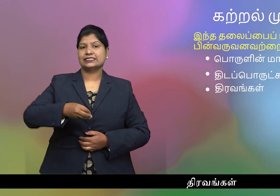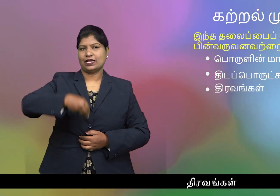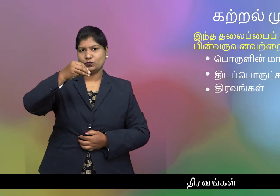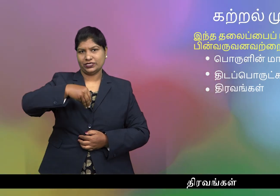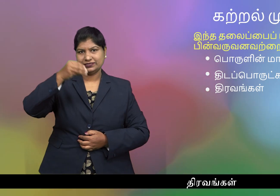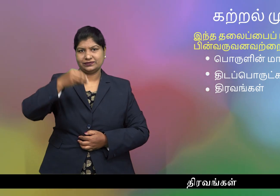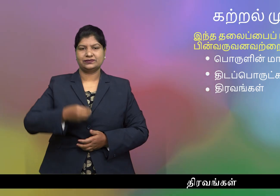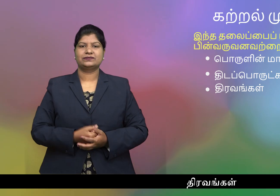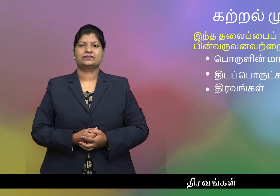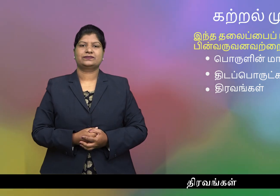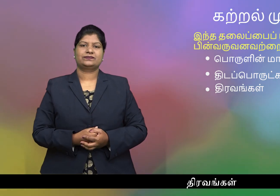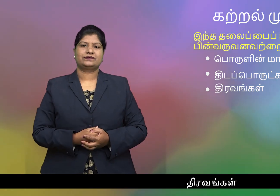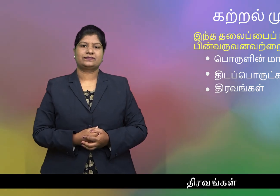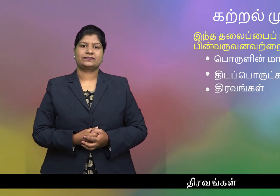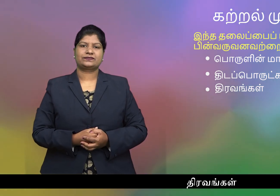திரவங்கள்,